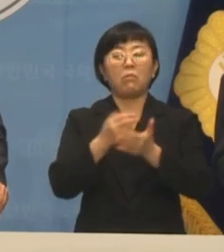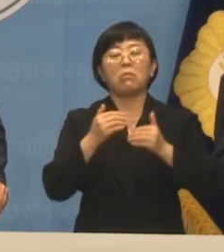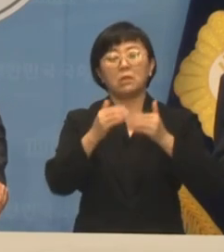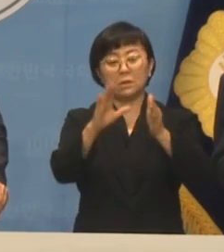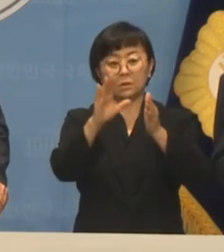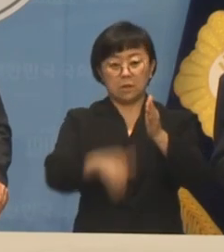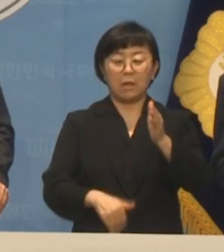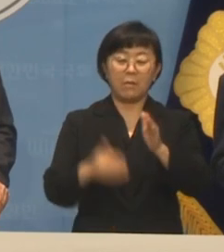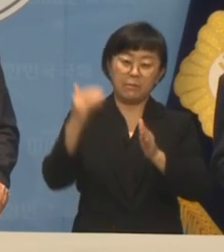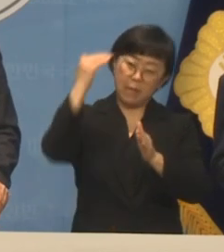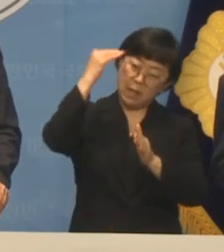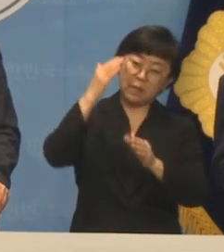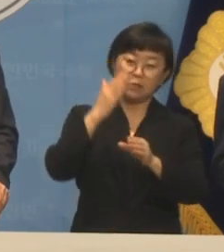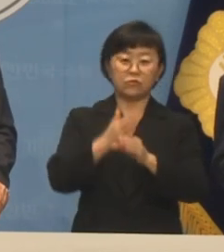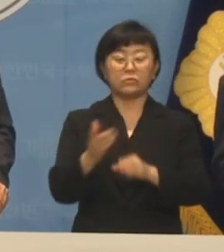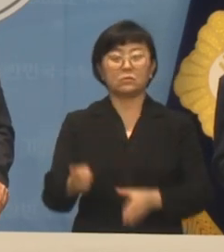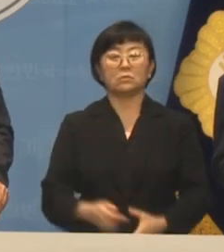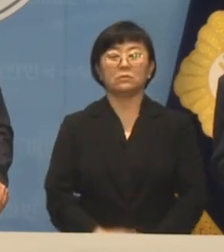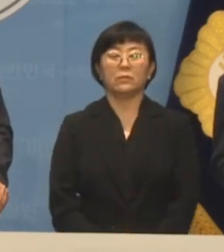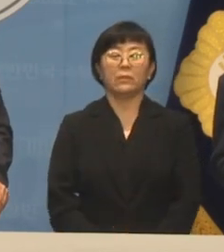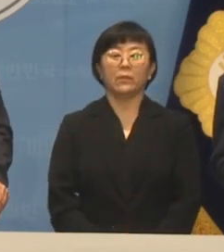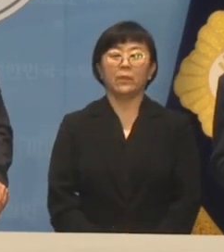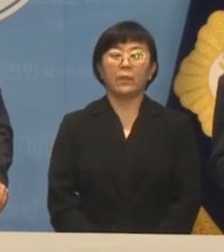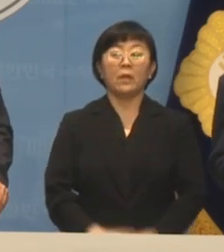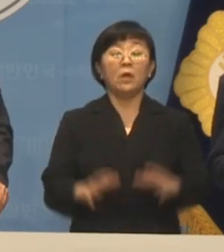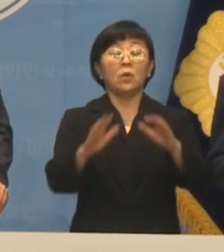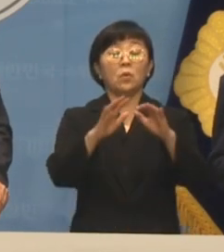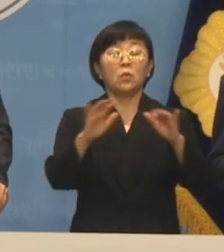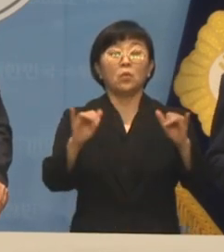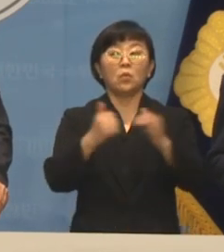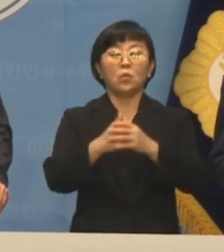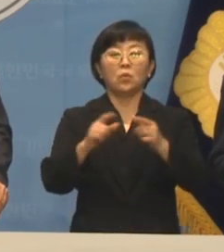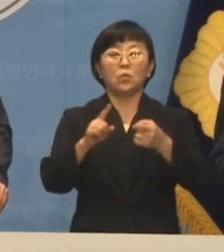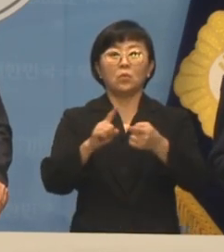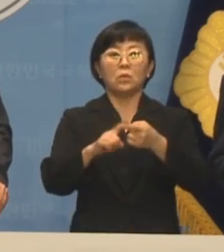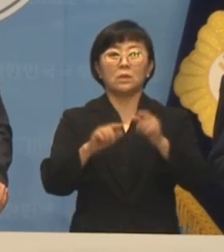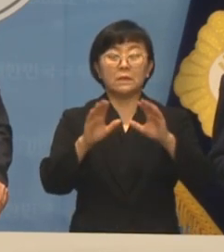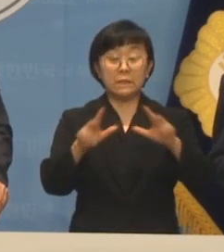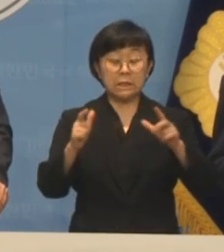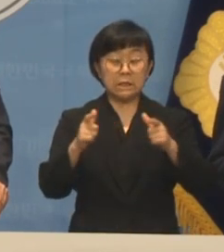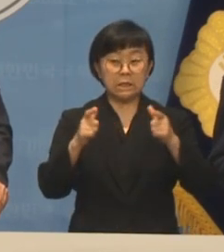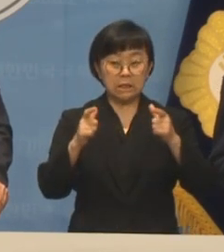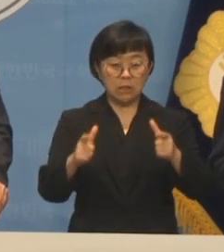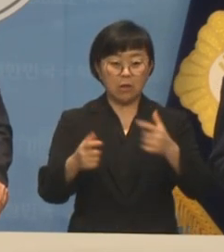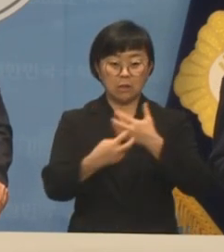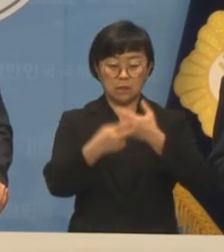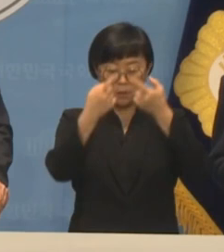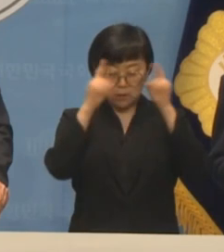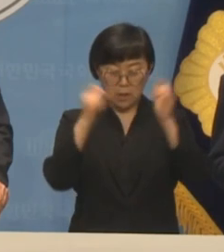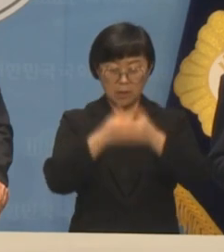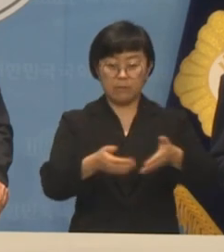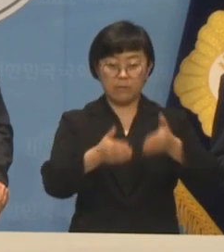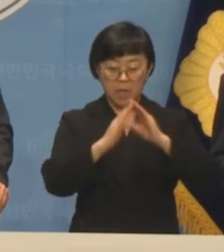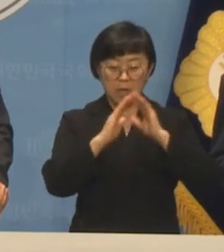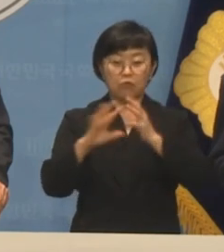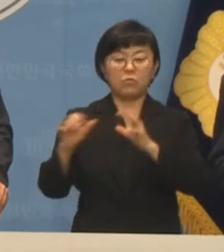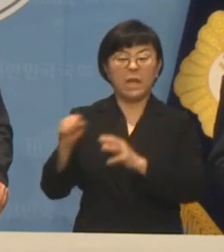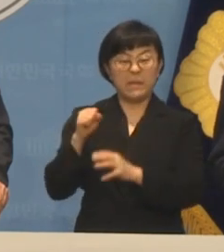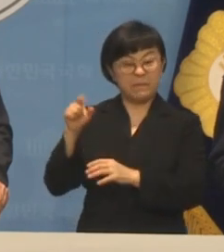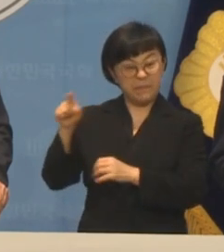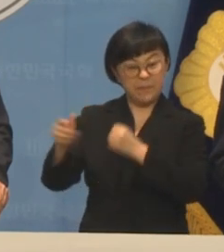과정에서 방해를 하고 있습니다. 국민의힘은 이번에도 지역의대 신설을 총선 공약이라고